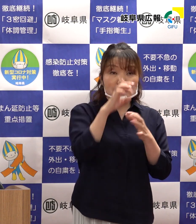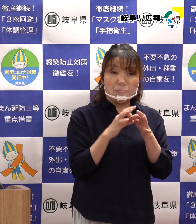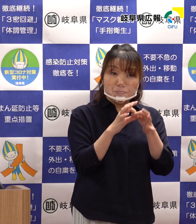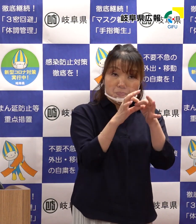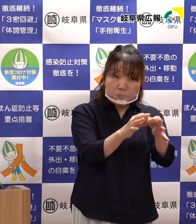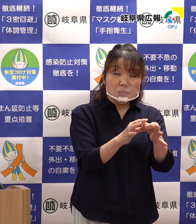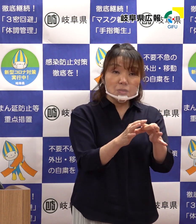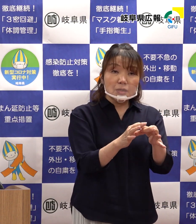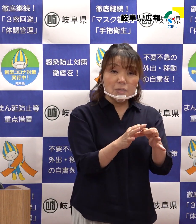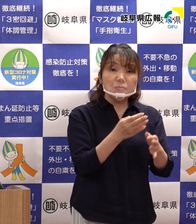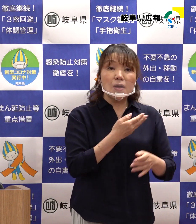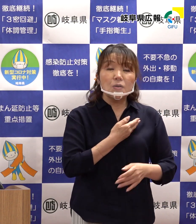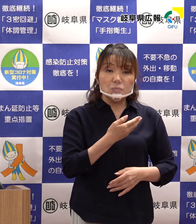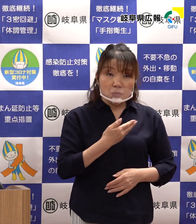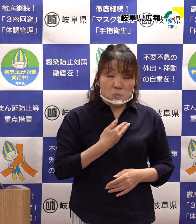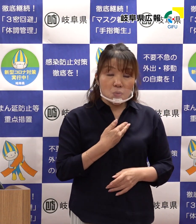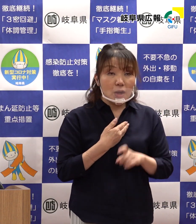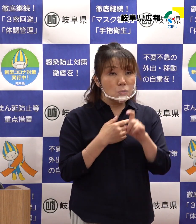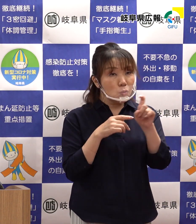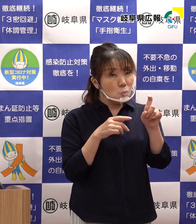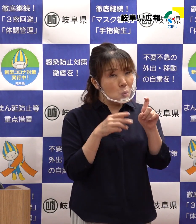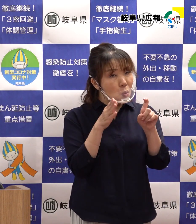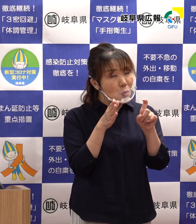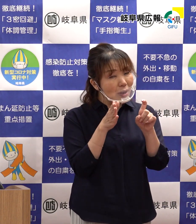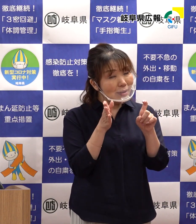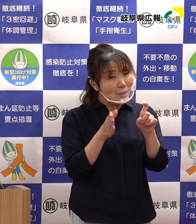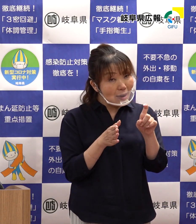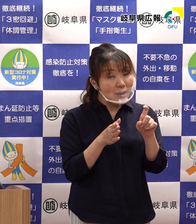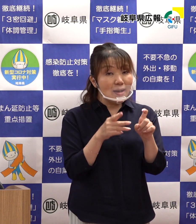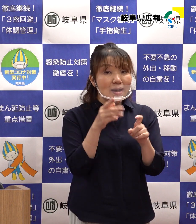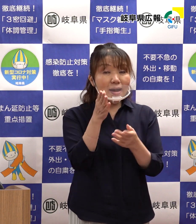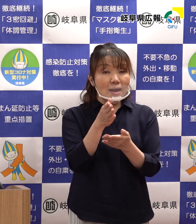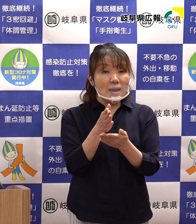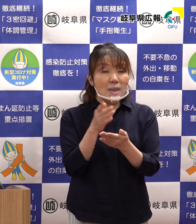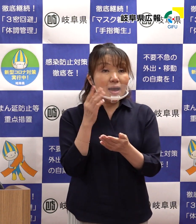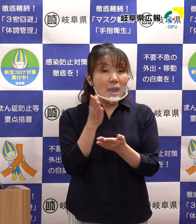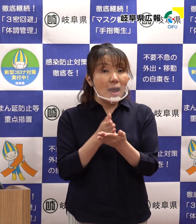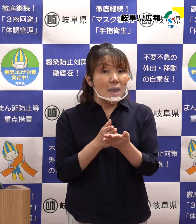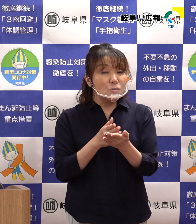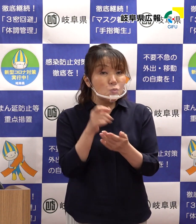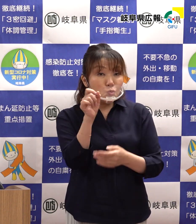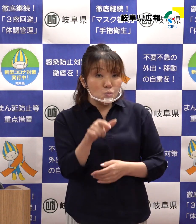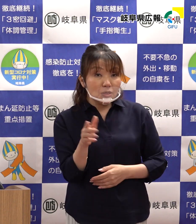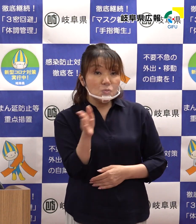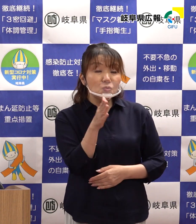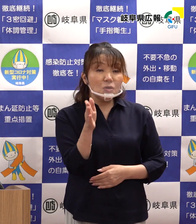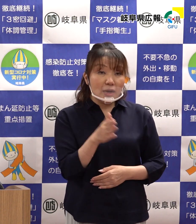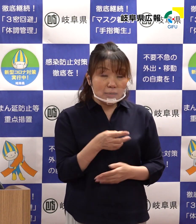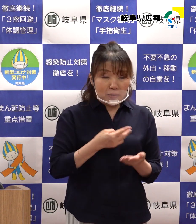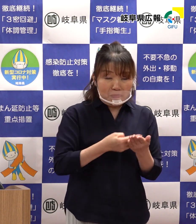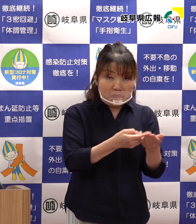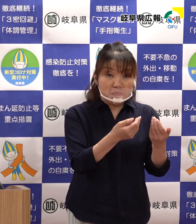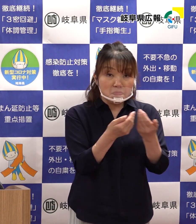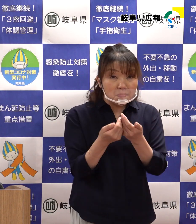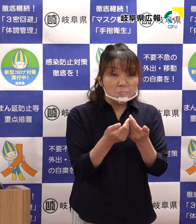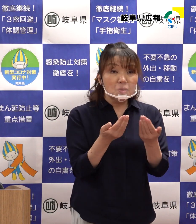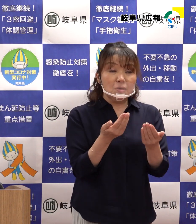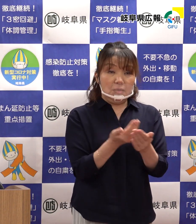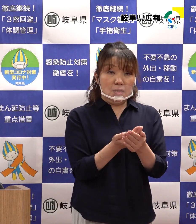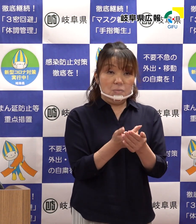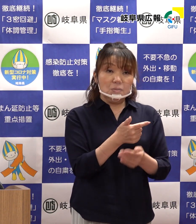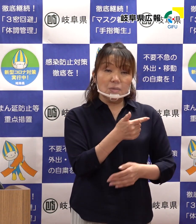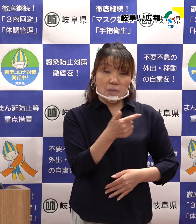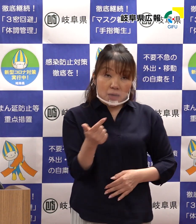し半月の間に病床が埋まってしまうと、こういう見通しでございまして、そういう意味でもか